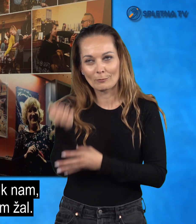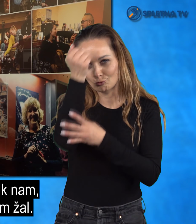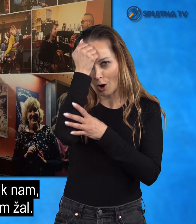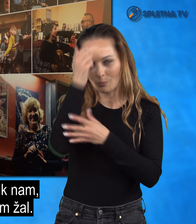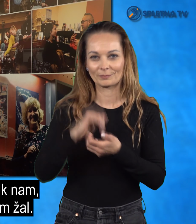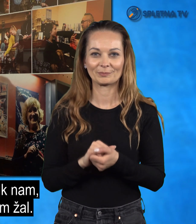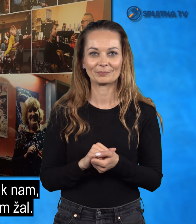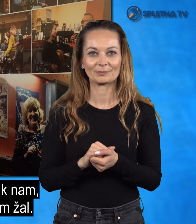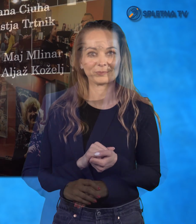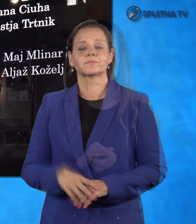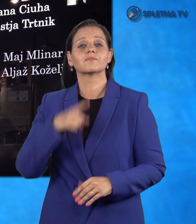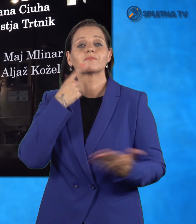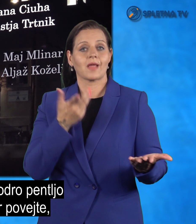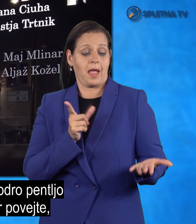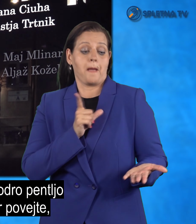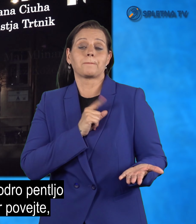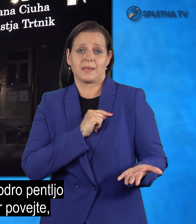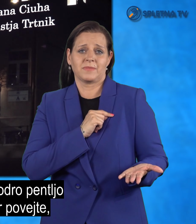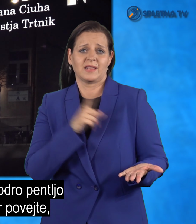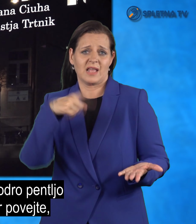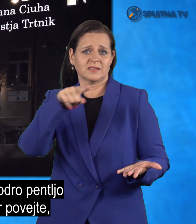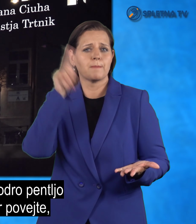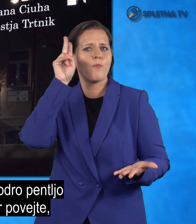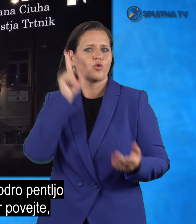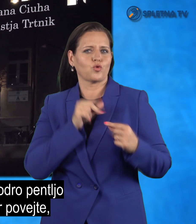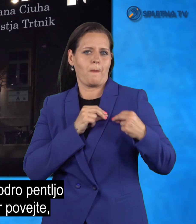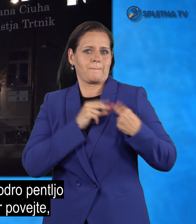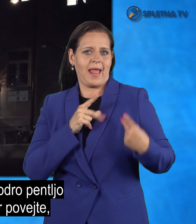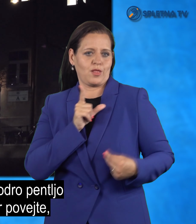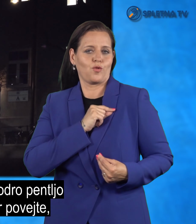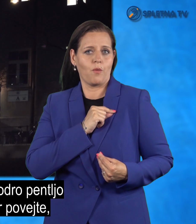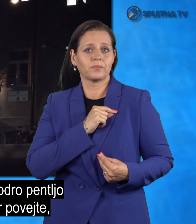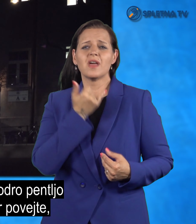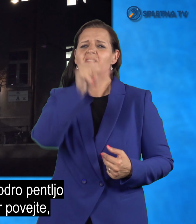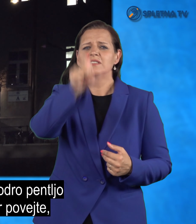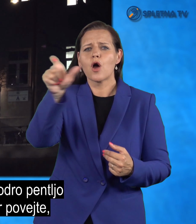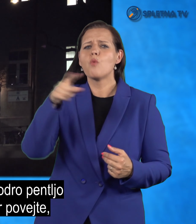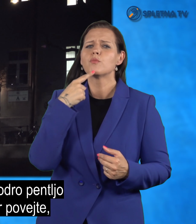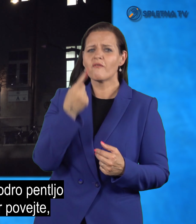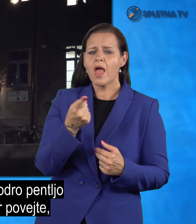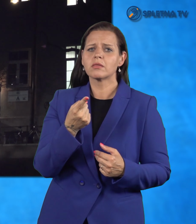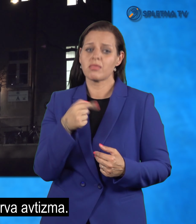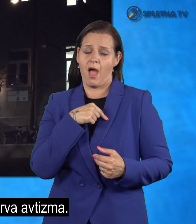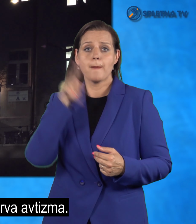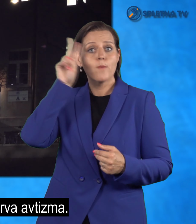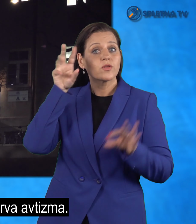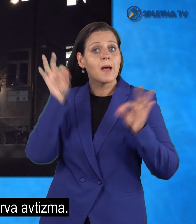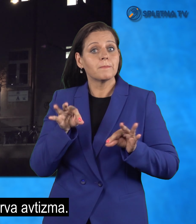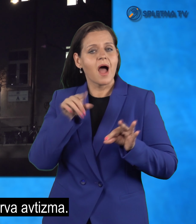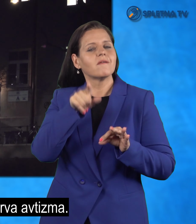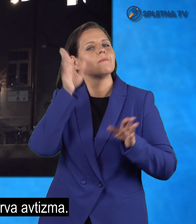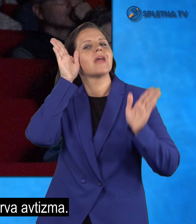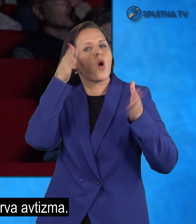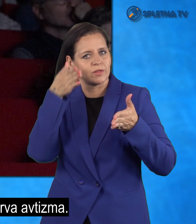Pristopte k nam ne bo vam žal. Pripnite si modro pentljo in vsako mor povejte, da je modra